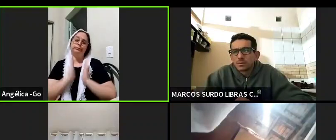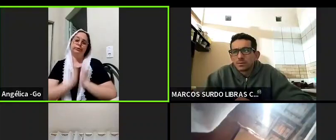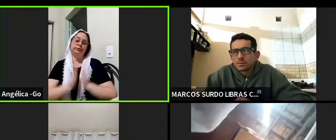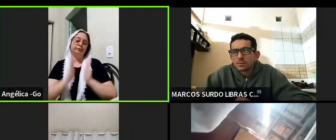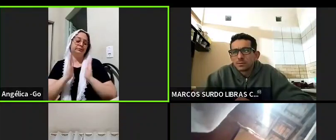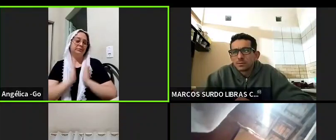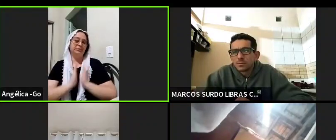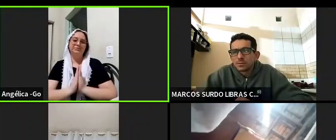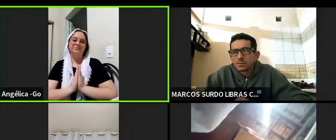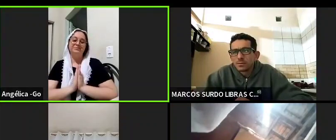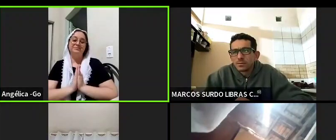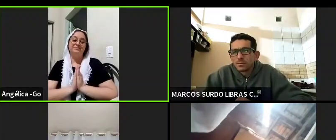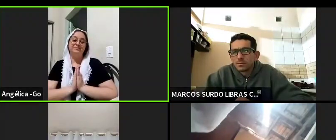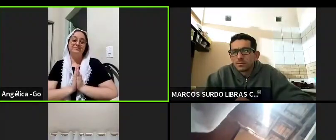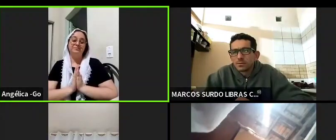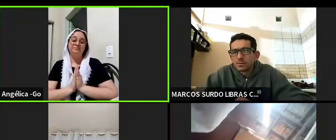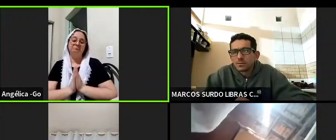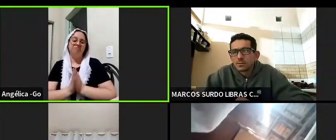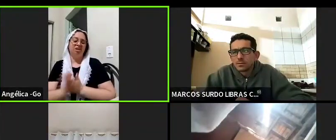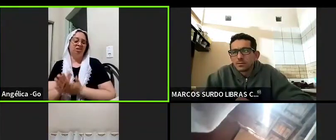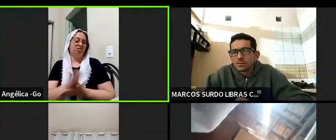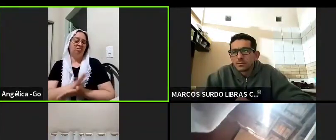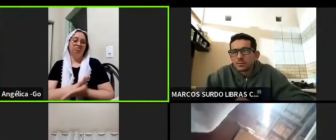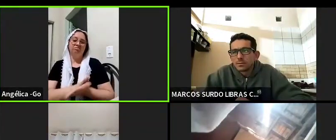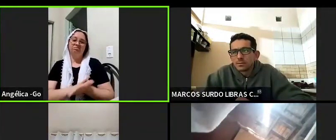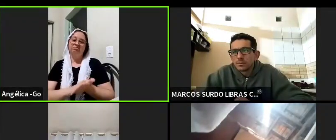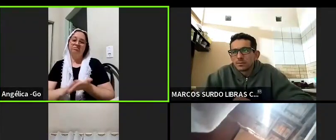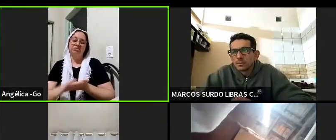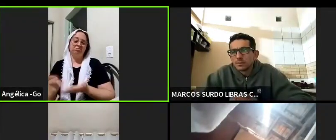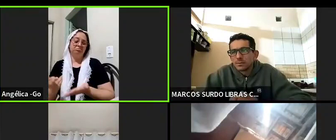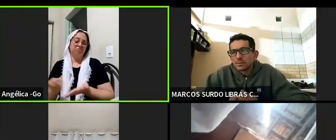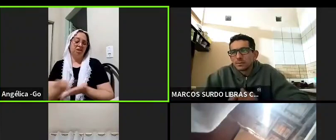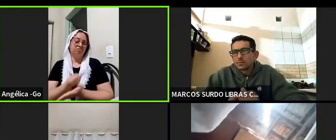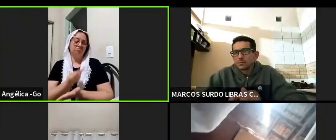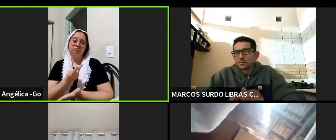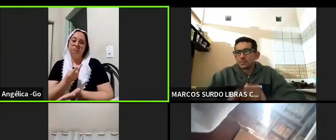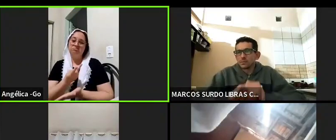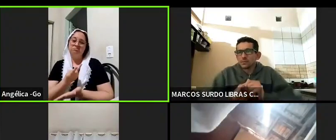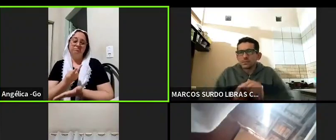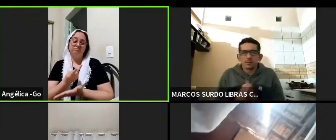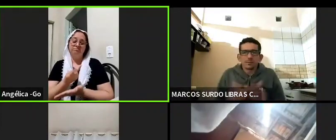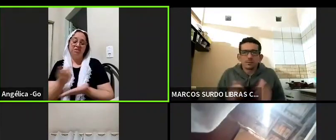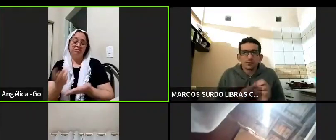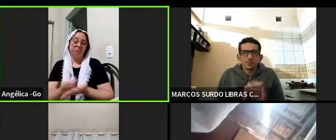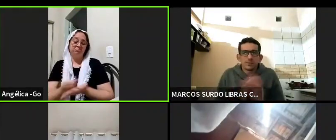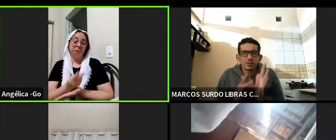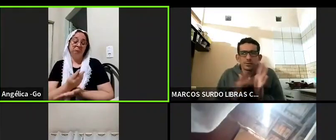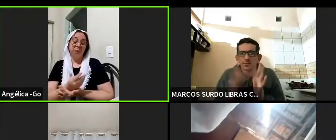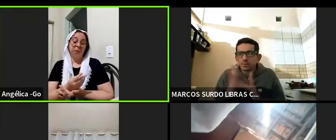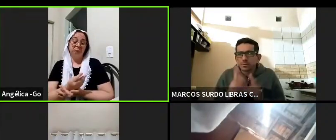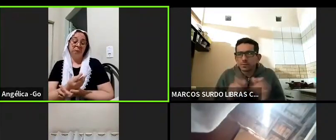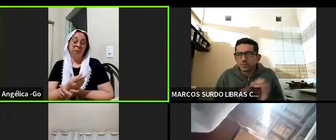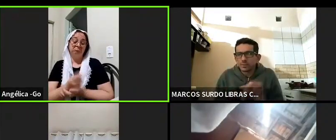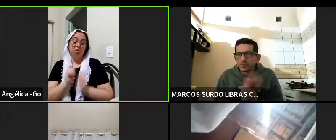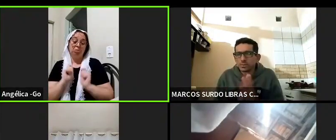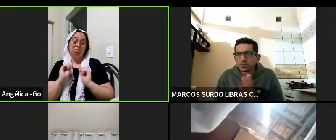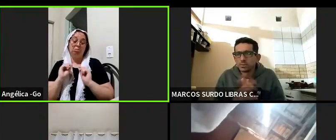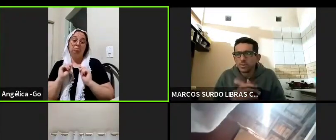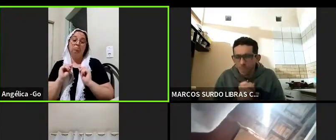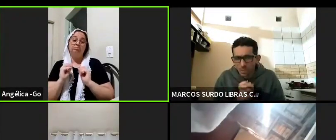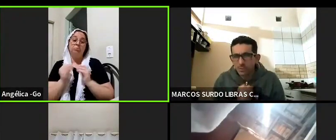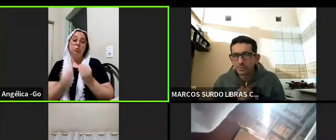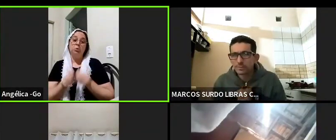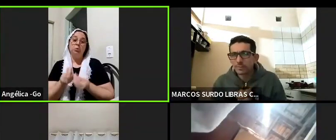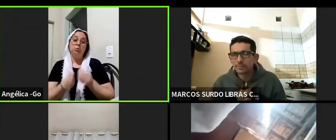Olha a pergunta que foi feita por esses dias. Que situação é essa, ó Deus? Glória a Jesus.